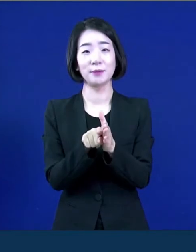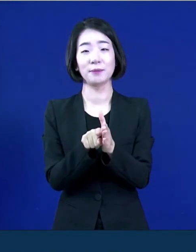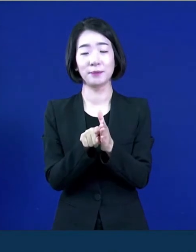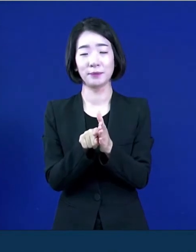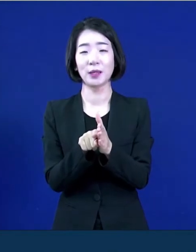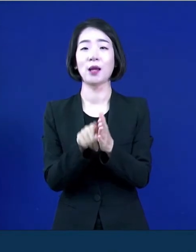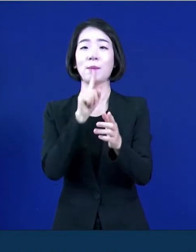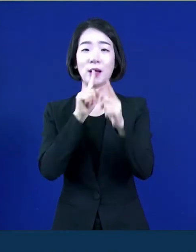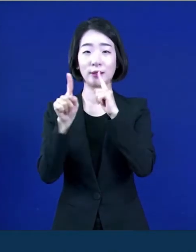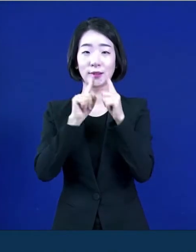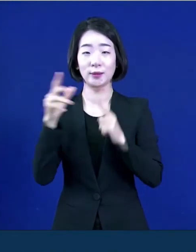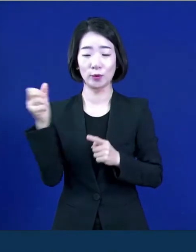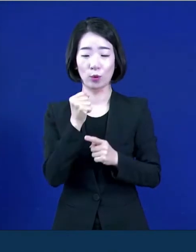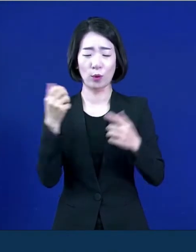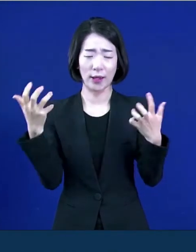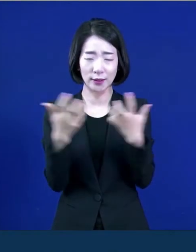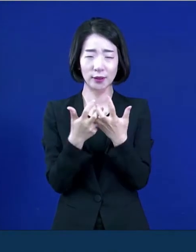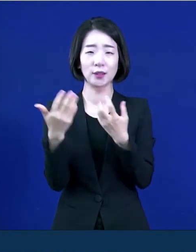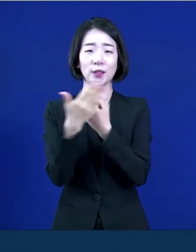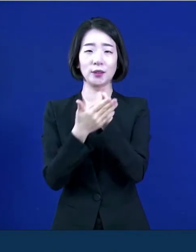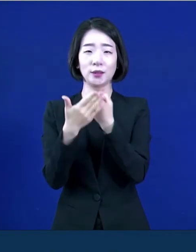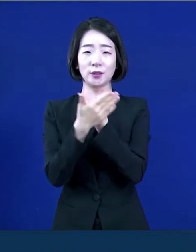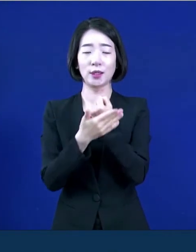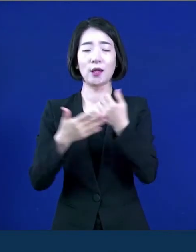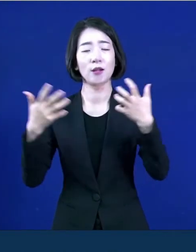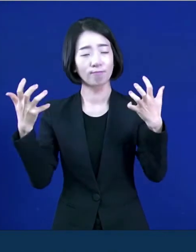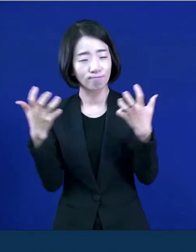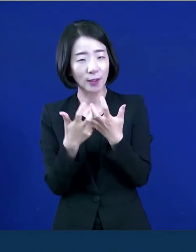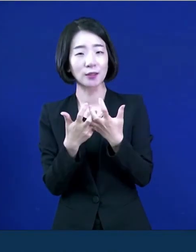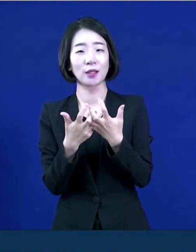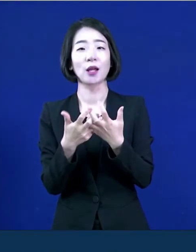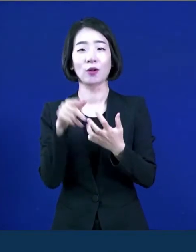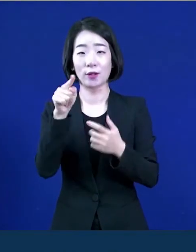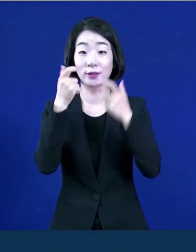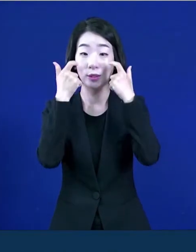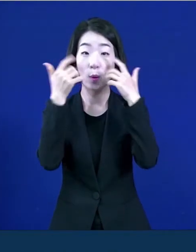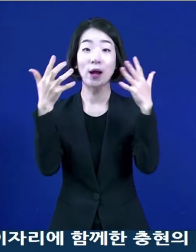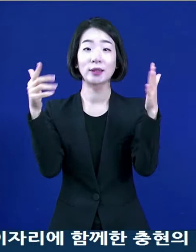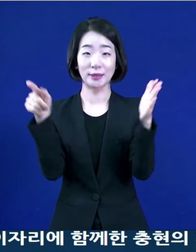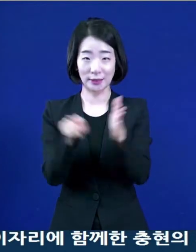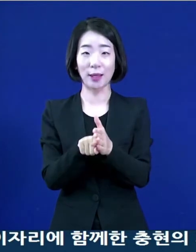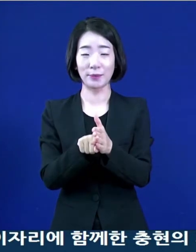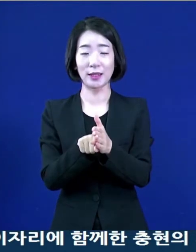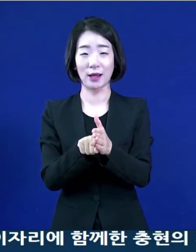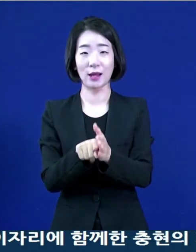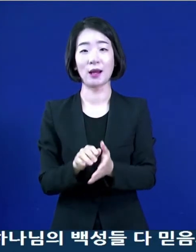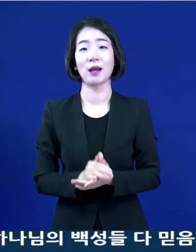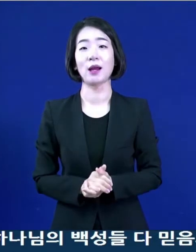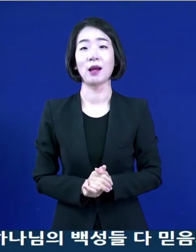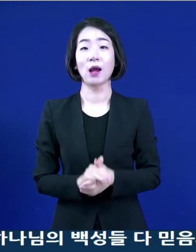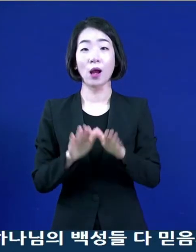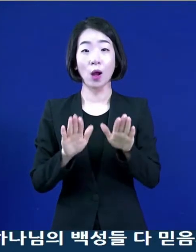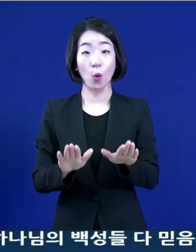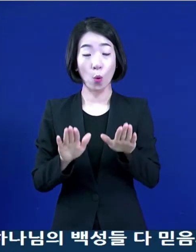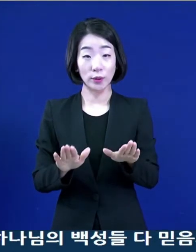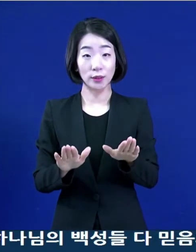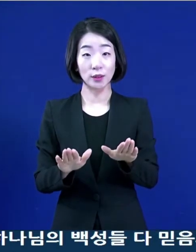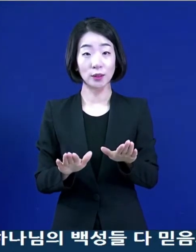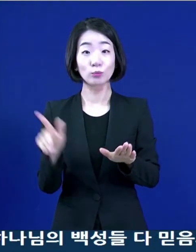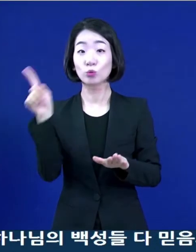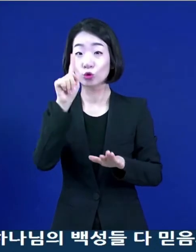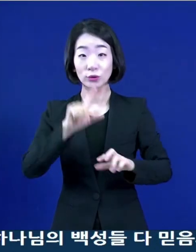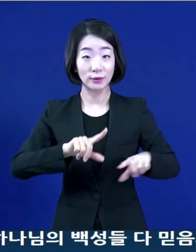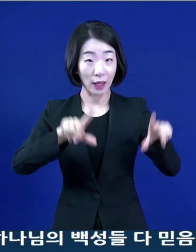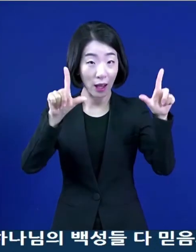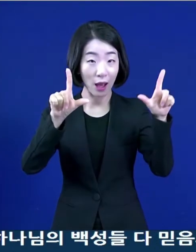가득 채워 주실 것을 소망 가운데 확신합니다. 오늘은 어버이 주일입니다. 이